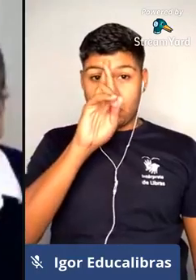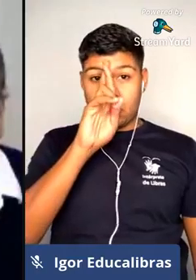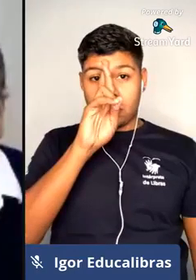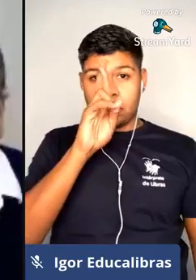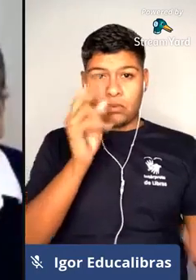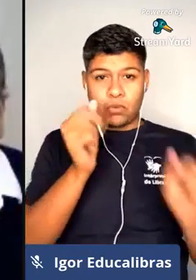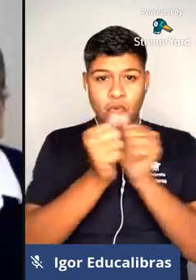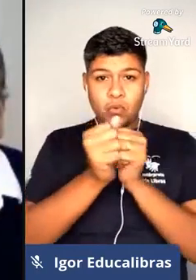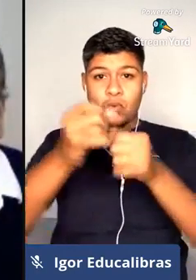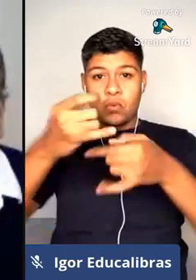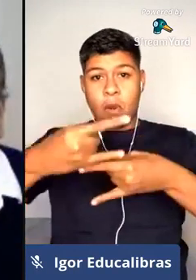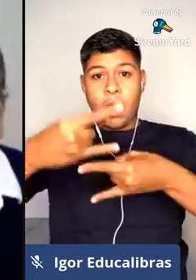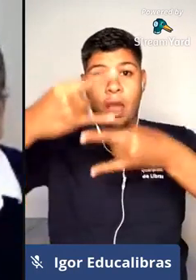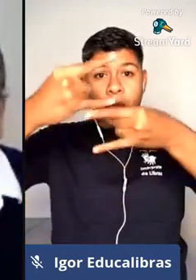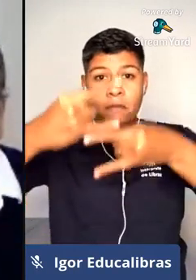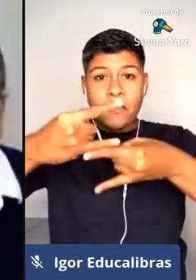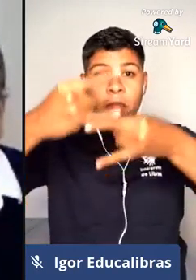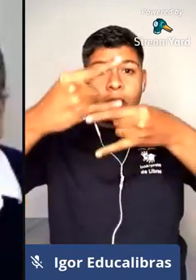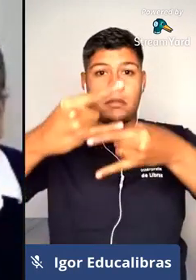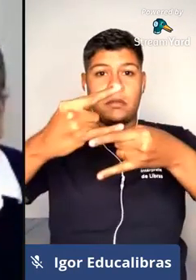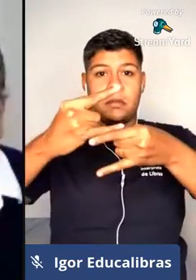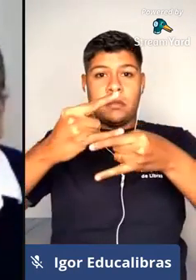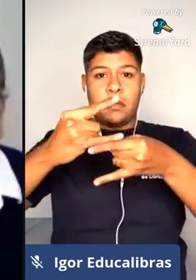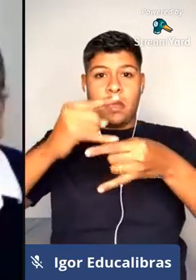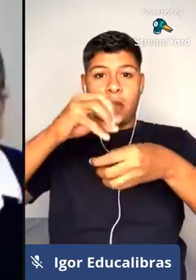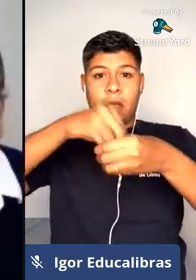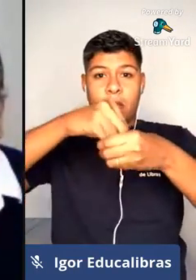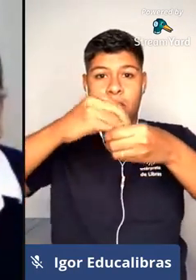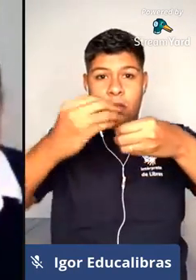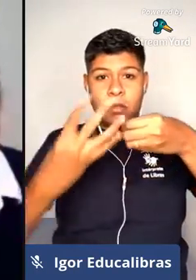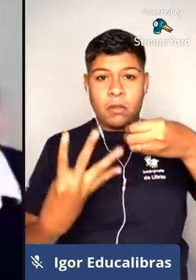dessas lives, conteúdos e